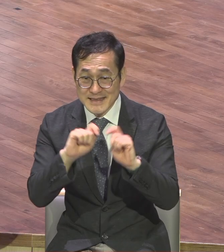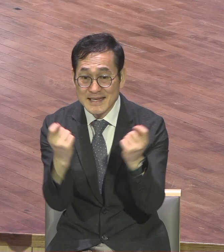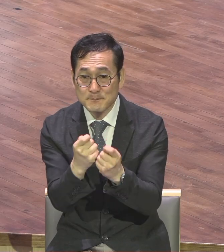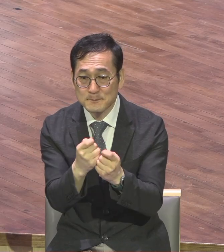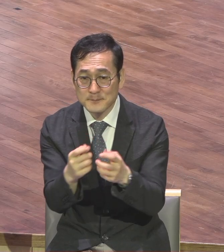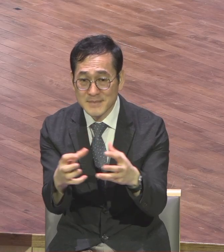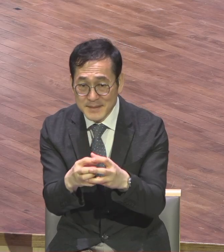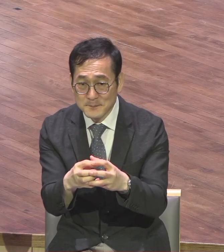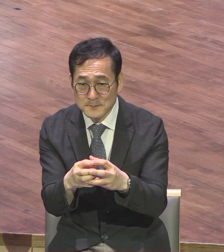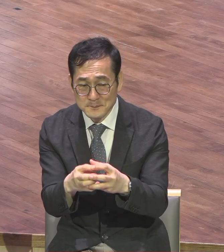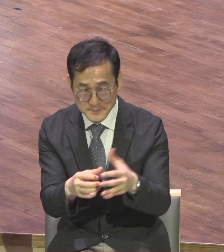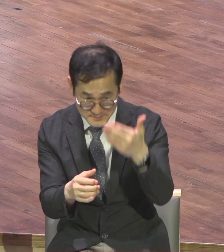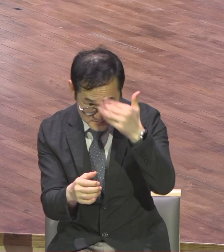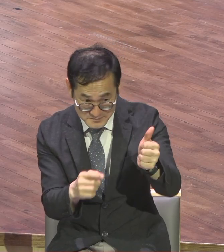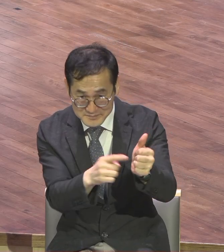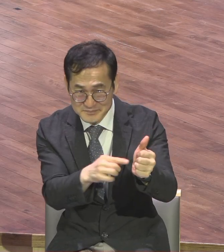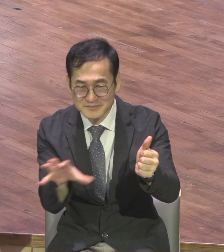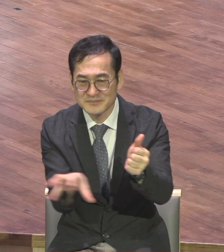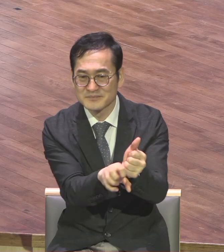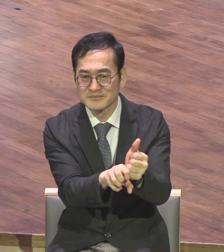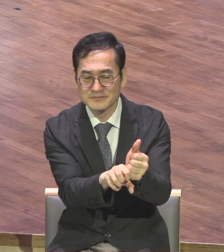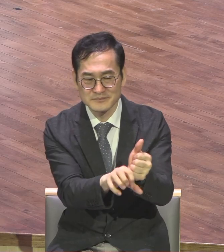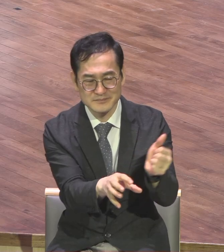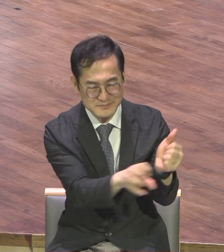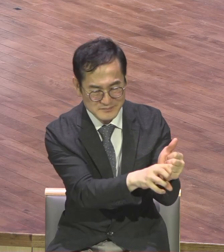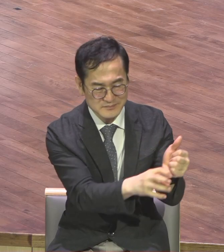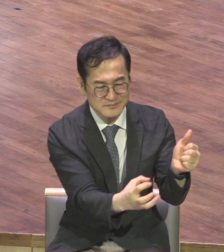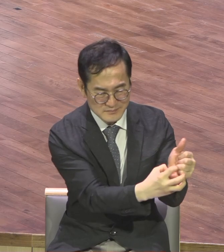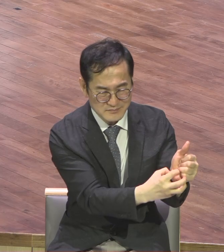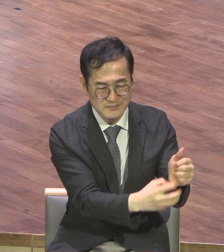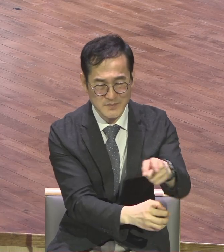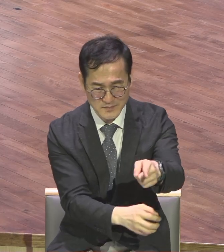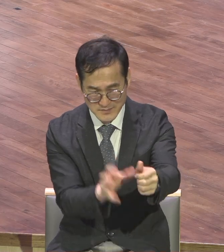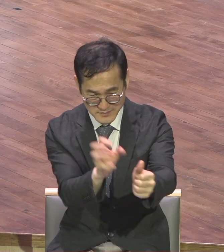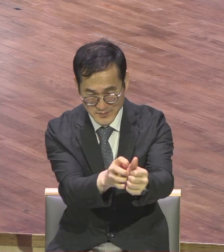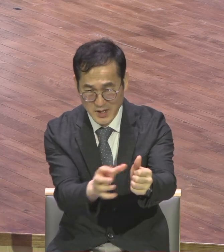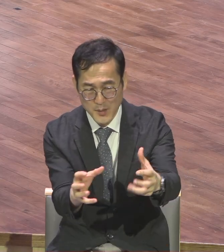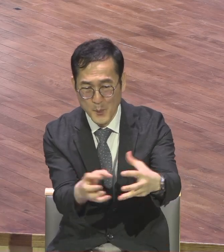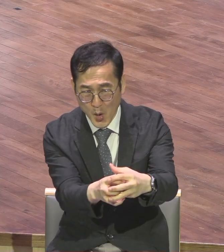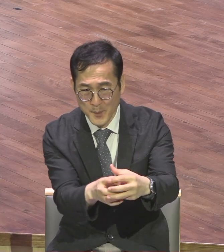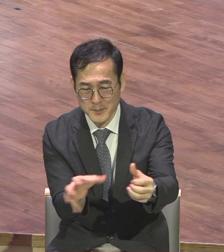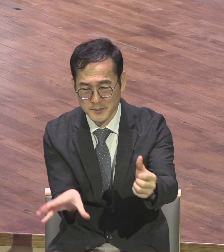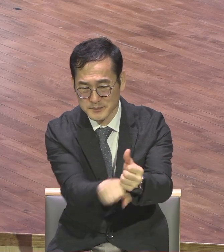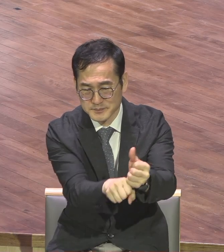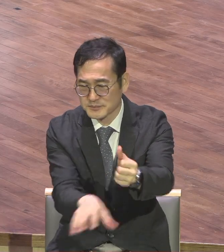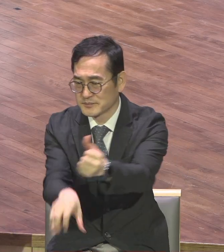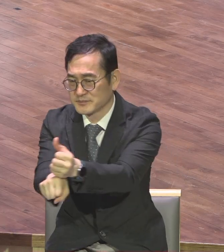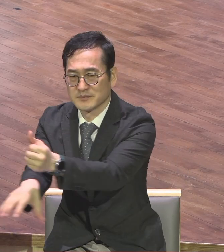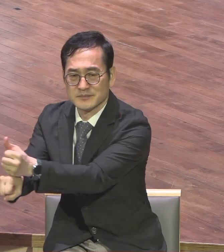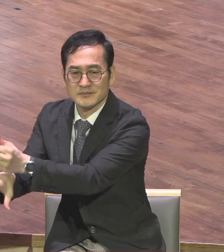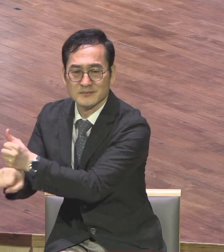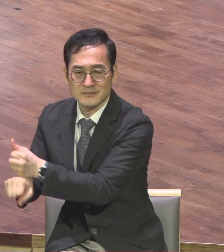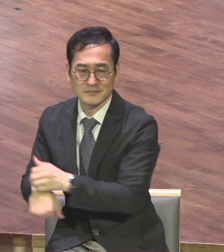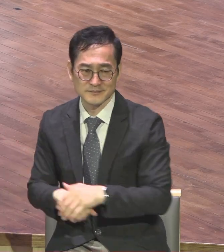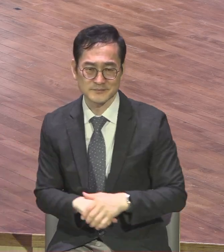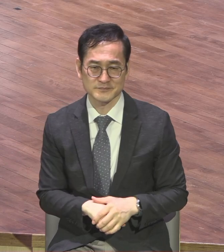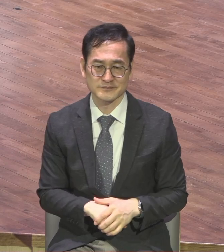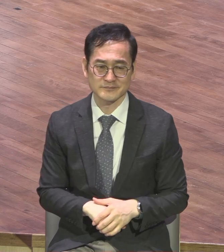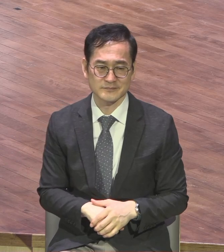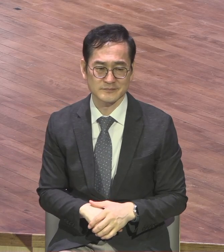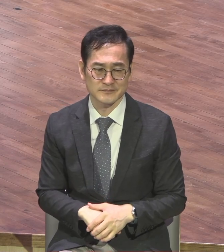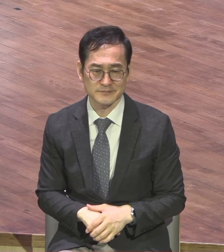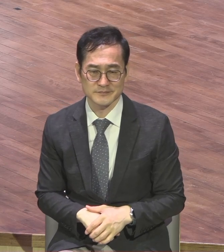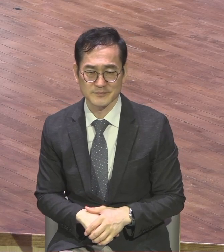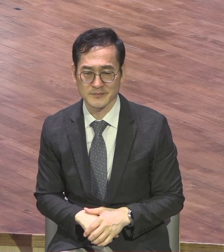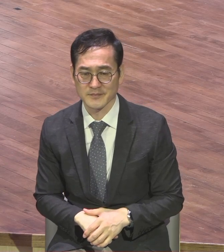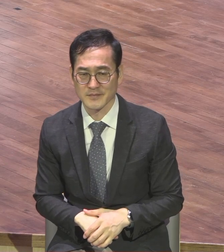팀사역. 그 사람 속에서 팀사역. 팀사역은요, 만남을 통해서 짧은 시간에 복음으로 딱 생애